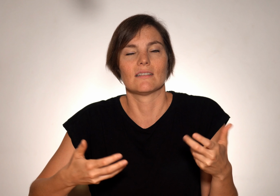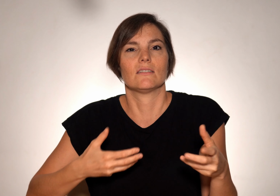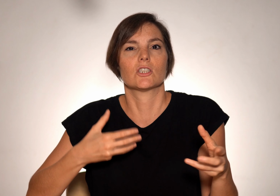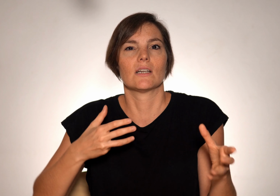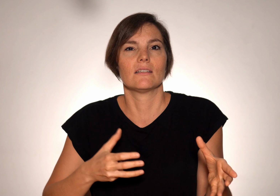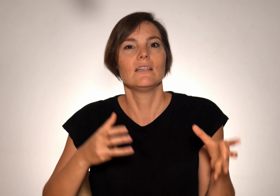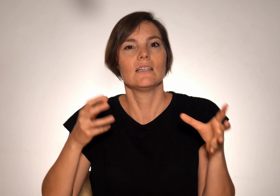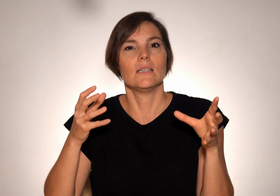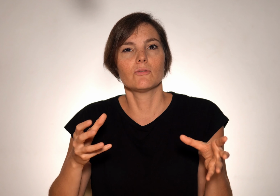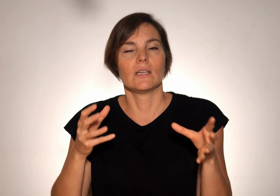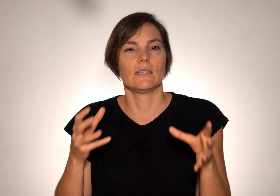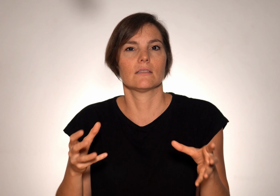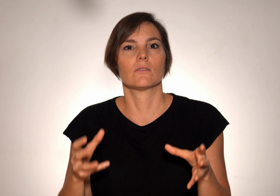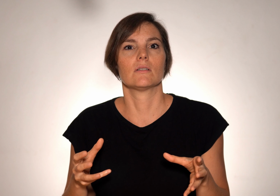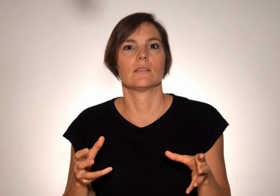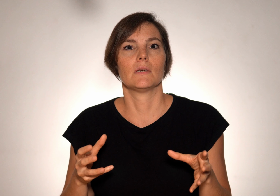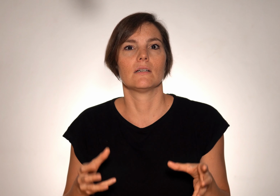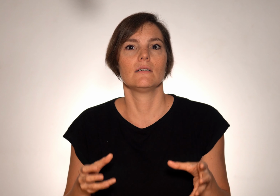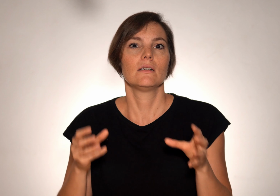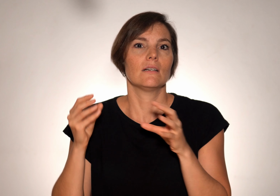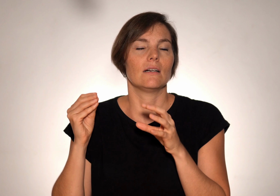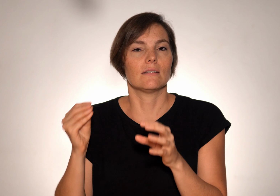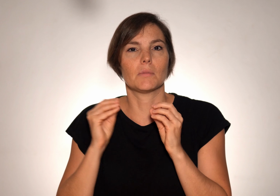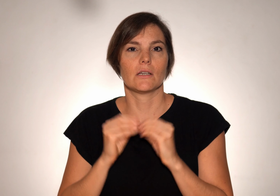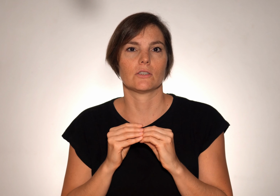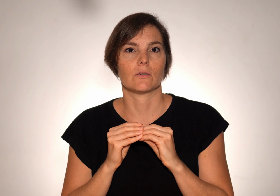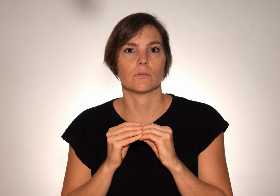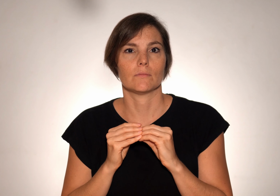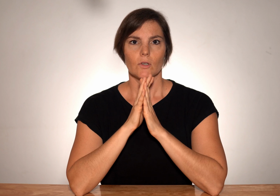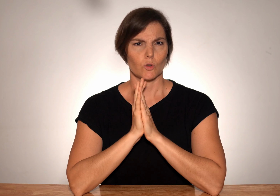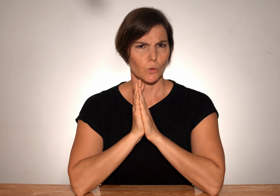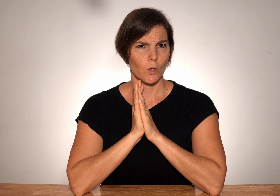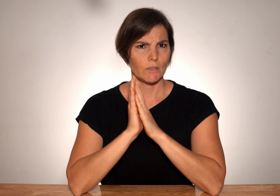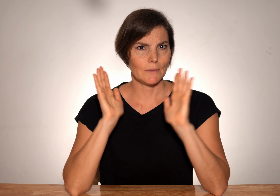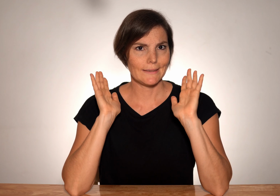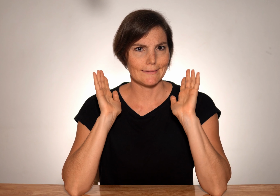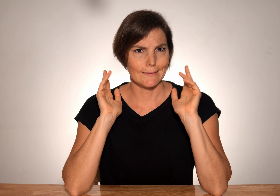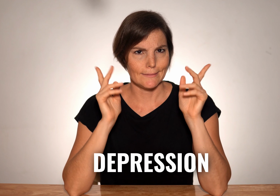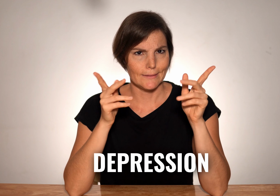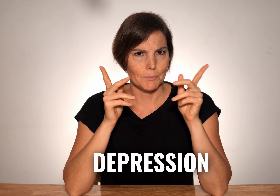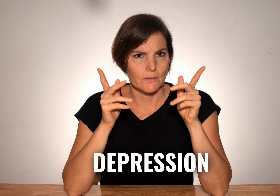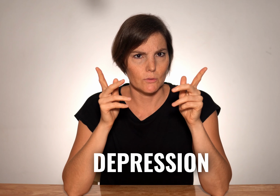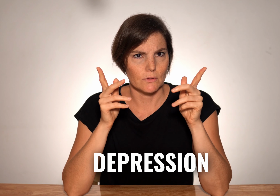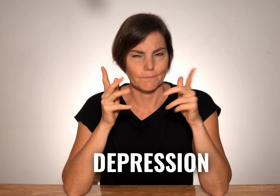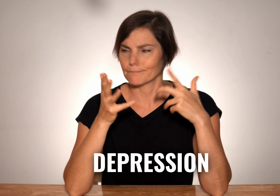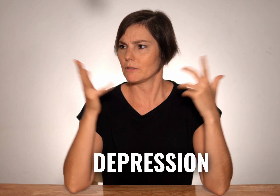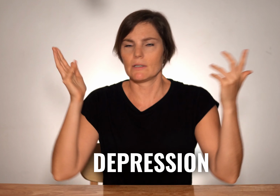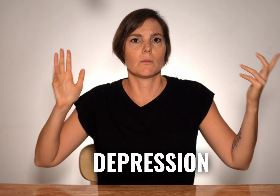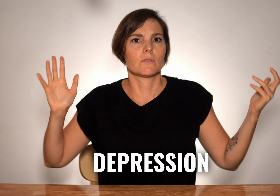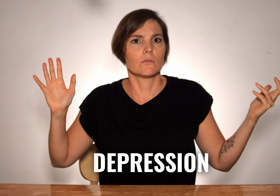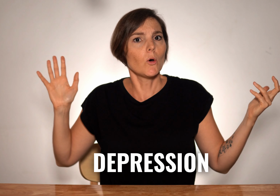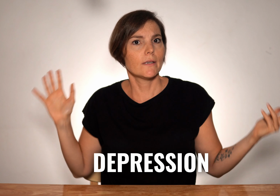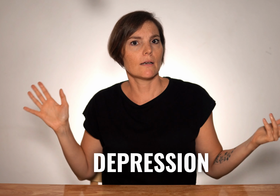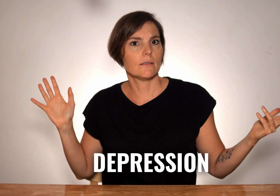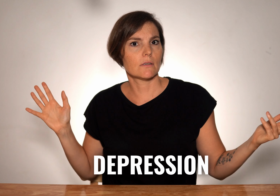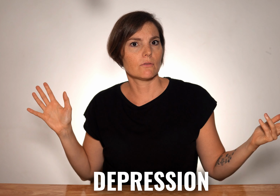heißt, die steigen im Verhältnis deutlich mehr als die Preissteigerung. So kommen wir zum letzten, der ist Depression. Ich weiß nicht, ob es ein noch negativeres